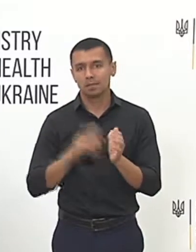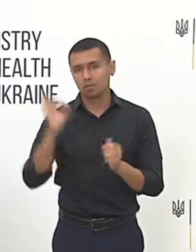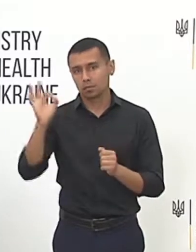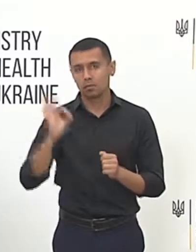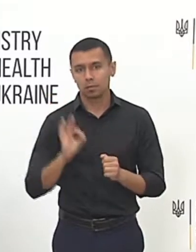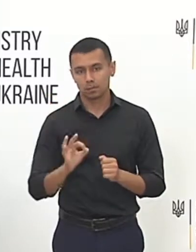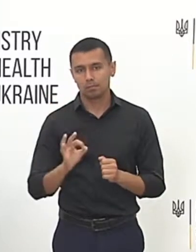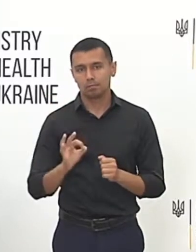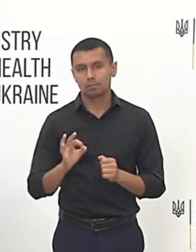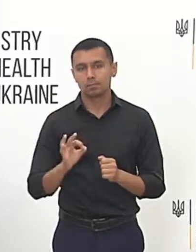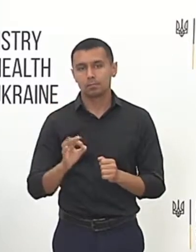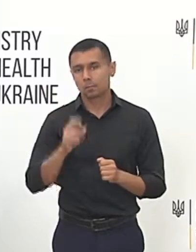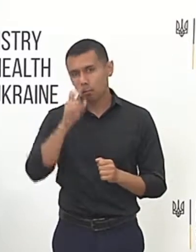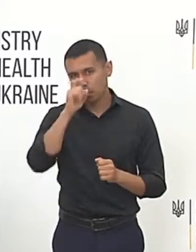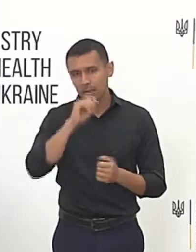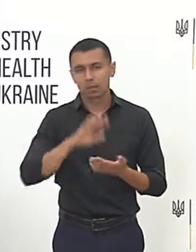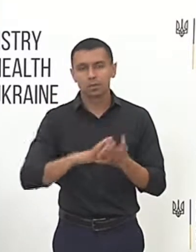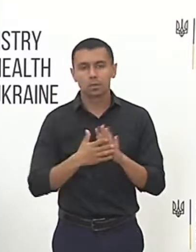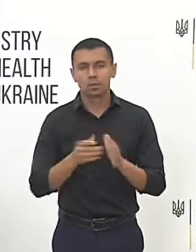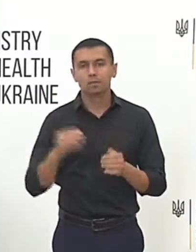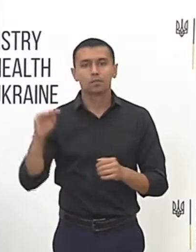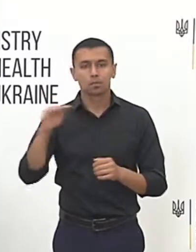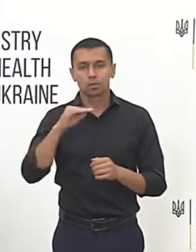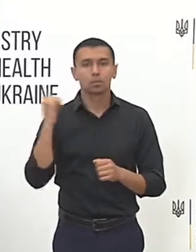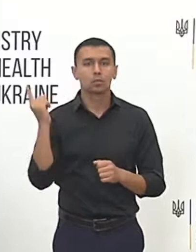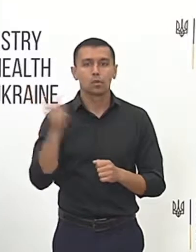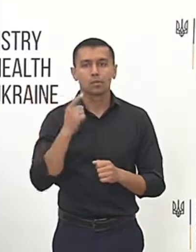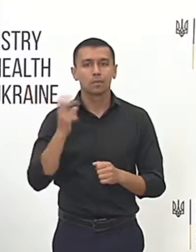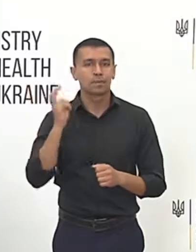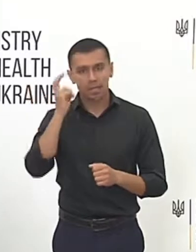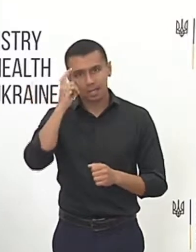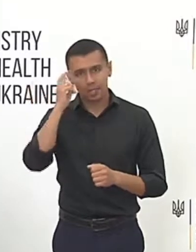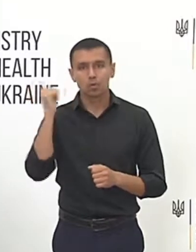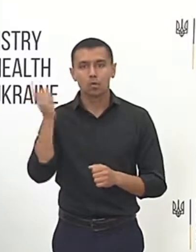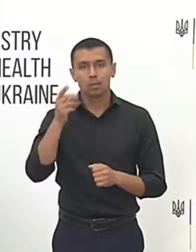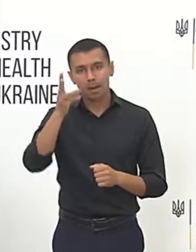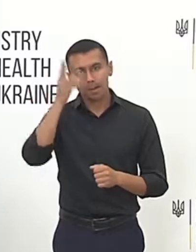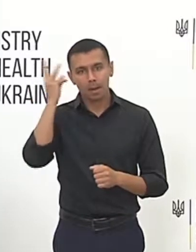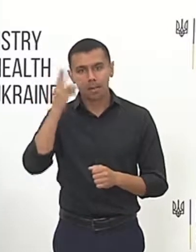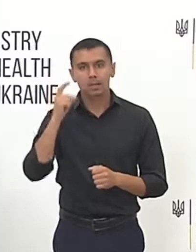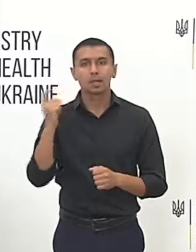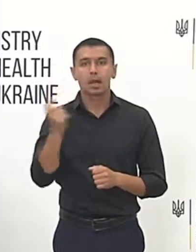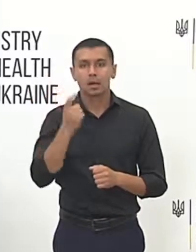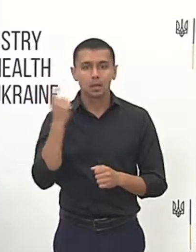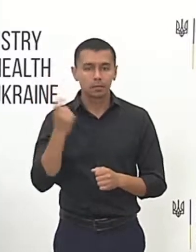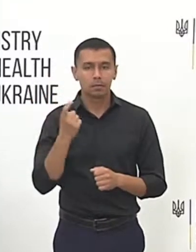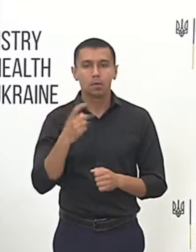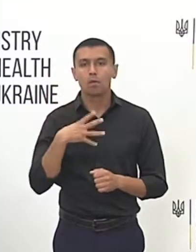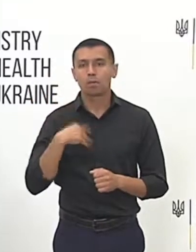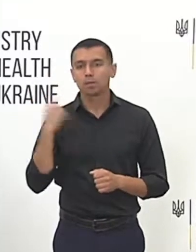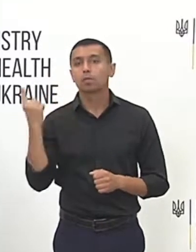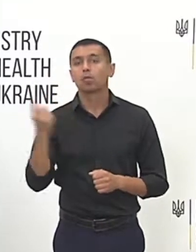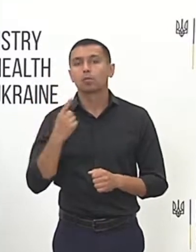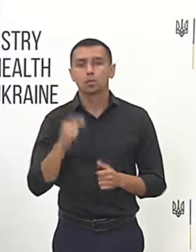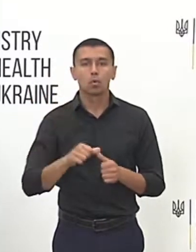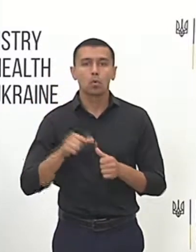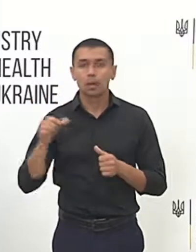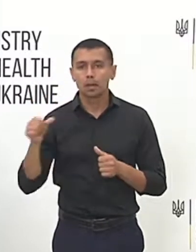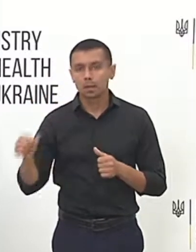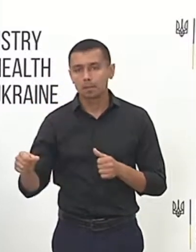47%. Погана ситуація в Житомирській області, в Київській, Хмельницькій, Харківській, у Львівській області,